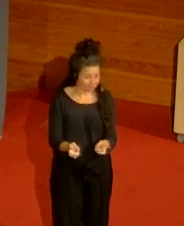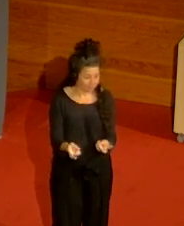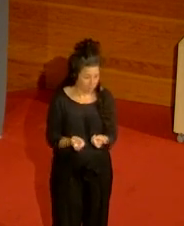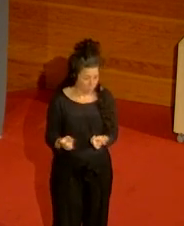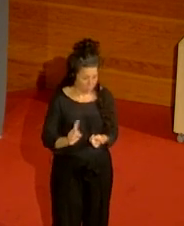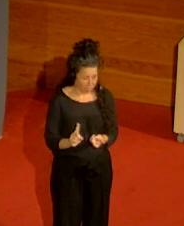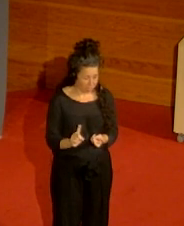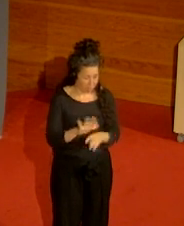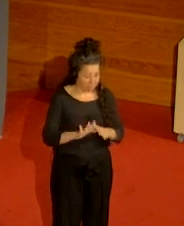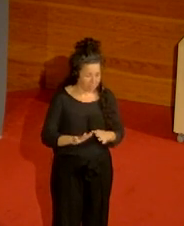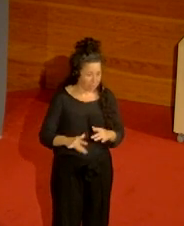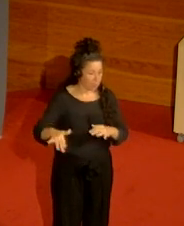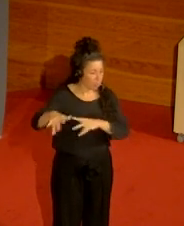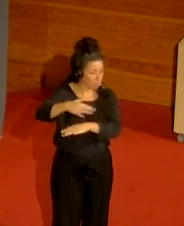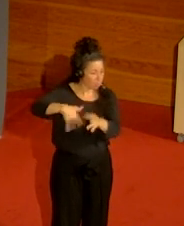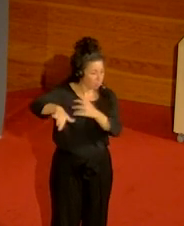burocracia